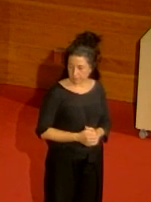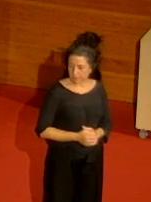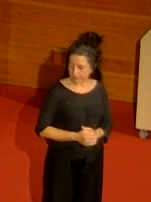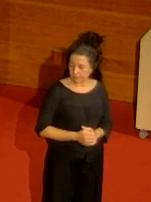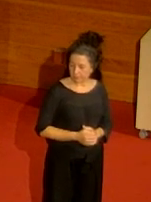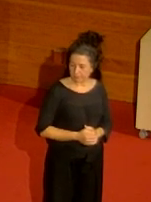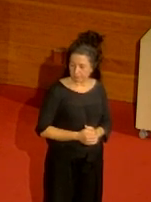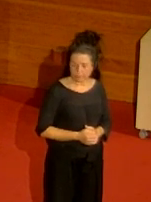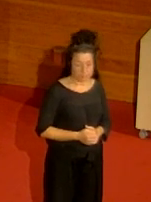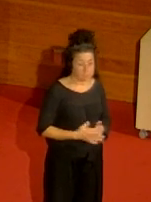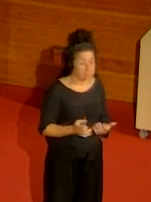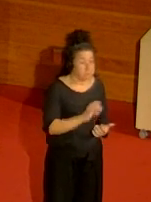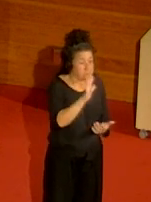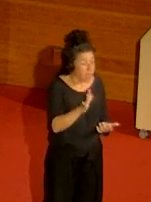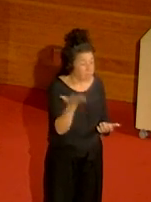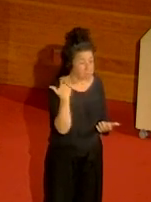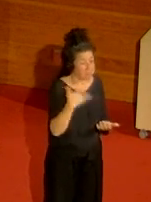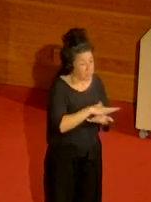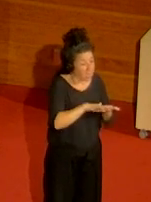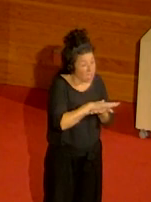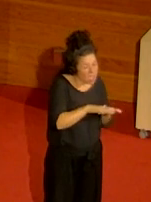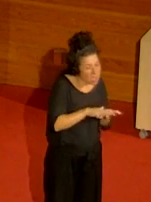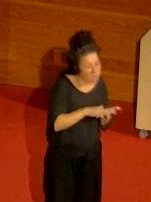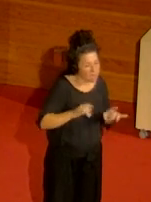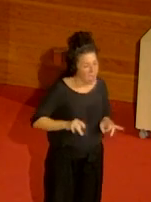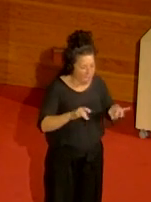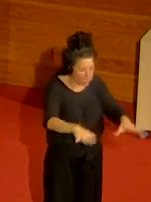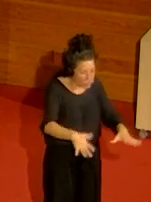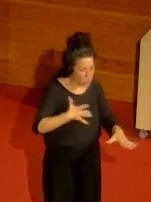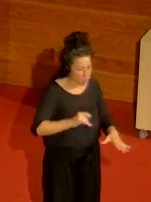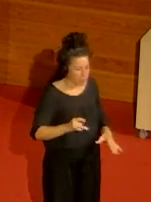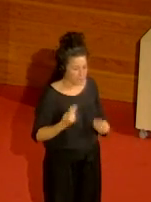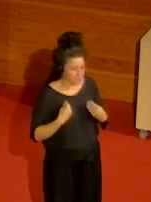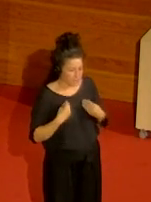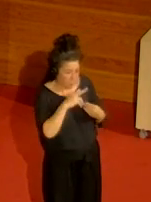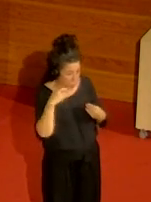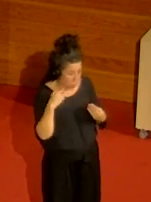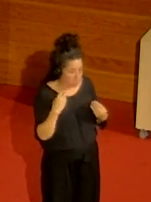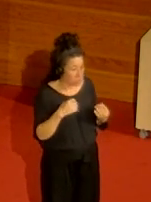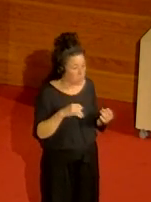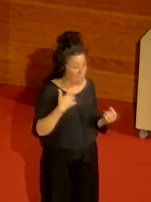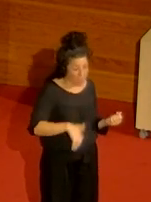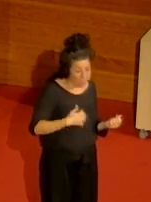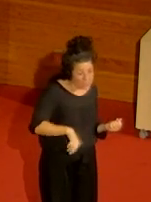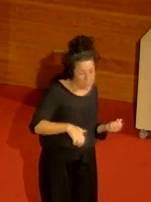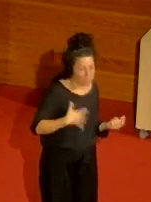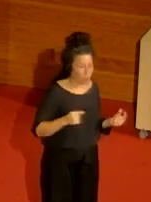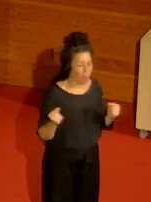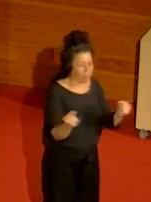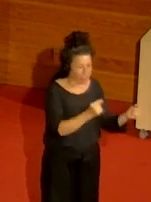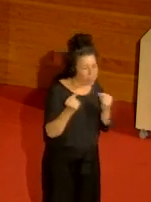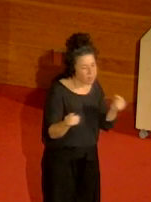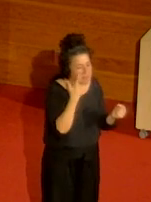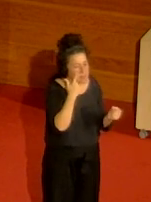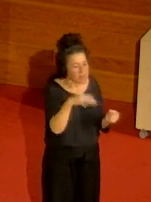Parece ser que se habló en su día de que los judíos instalaran en Australia en Argentina Hubo mucho debate sobre dónde se podía crear este estado